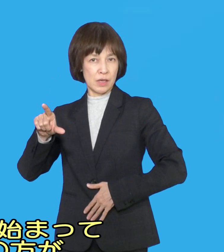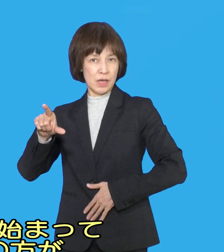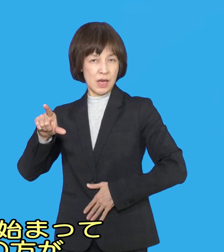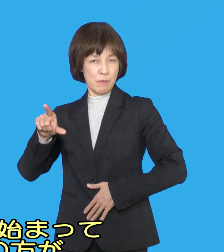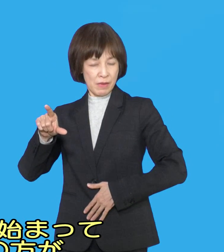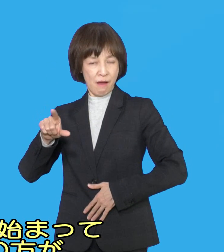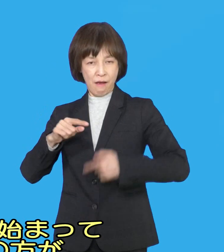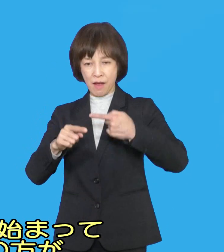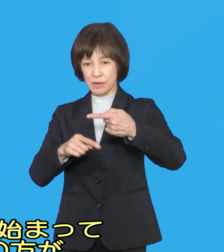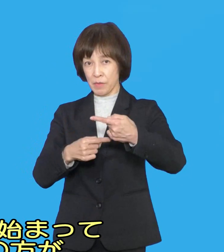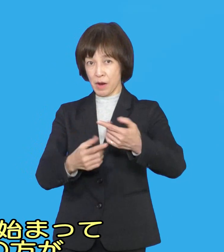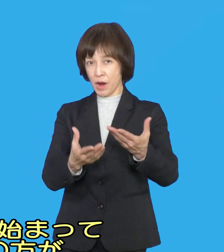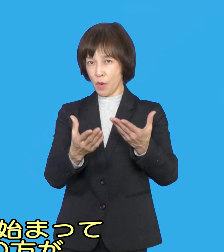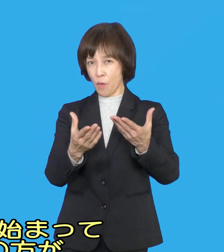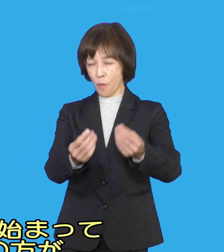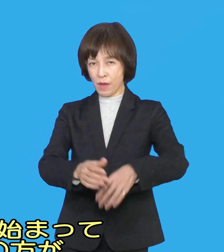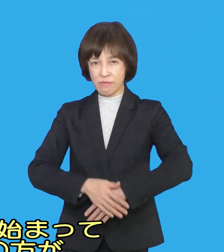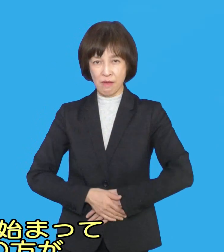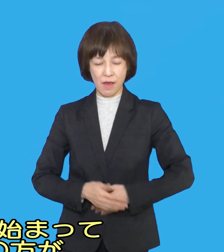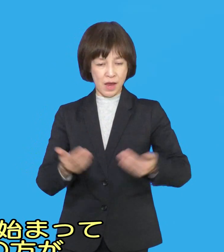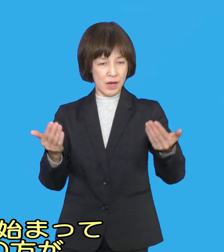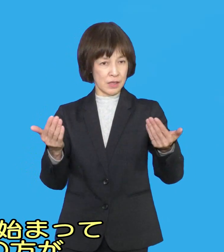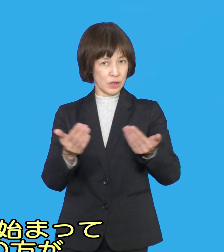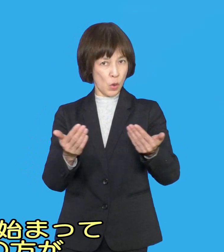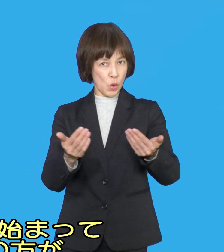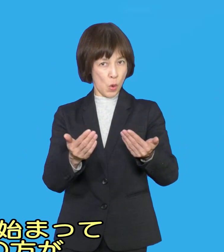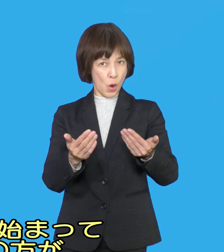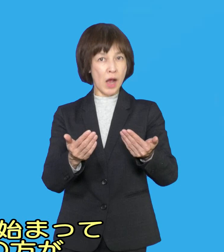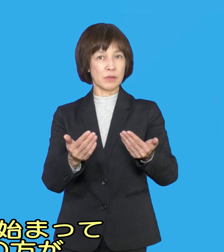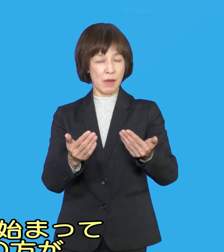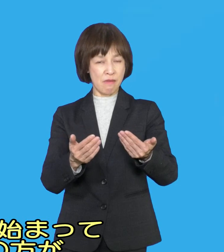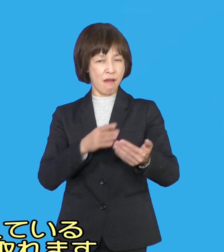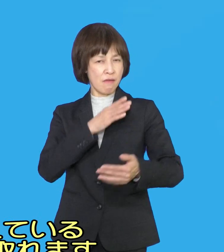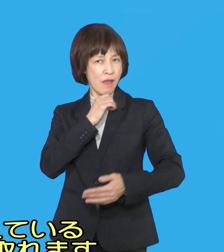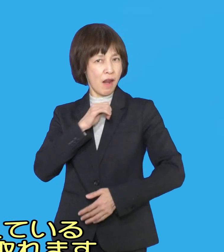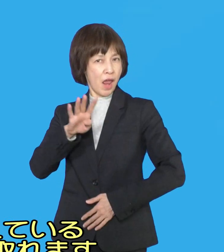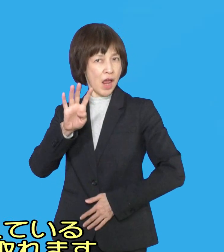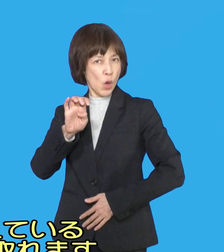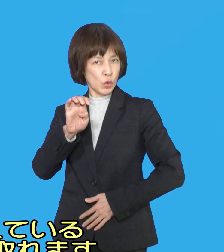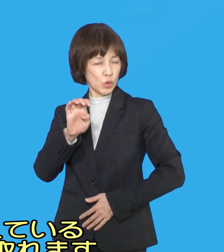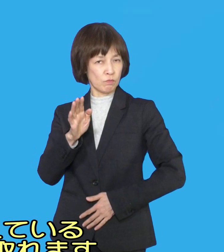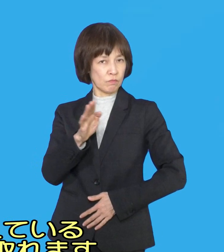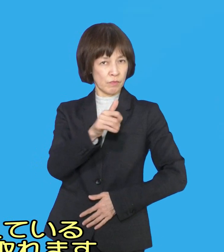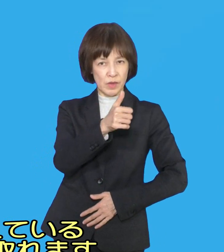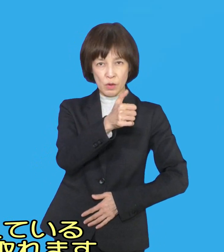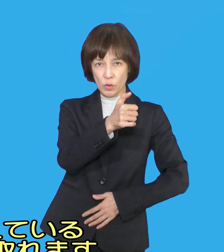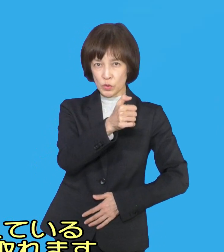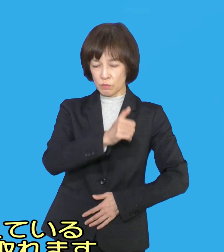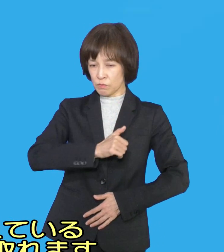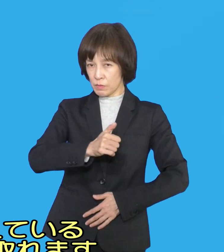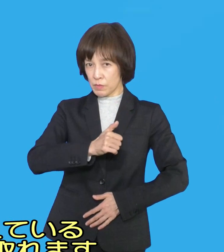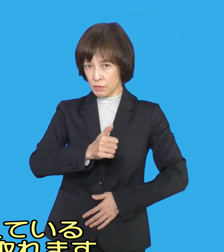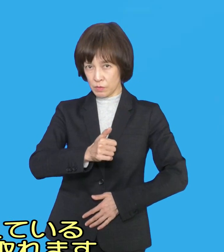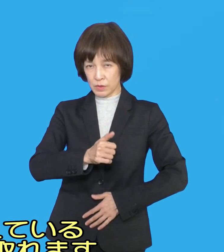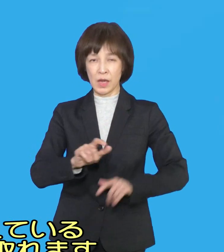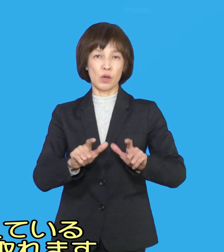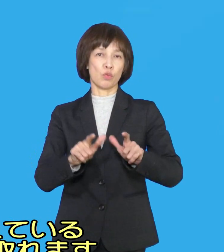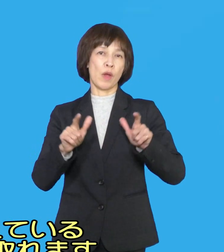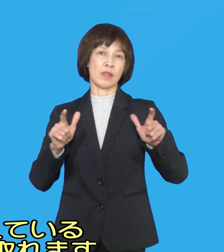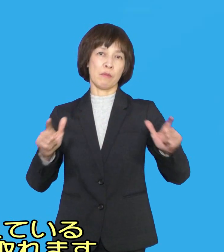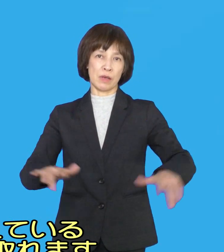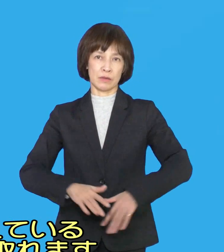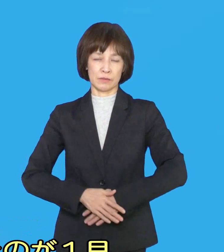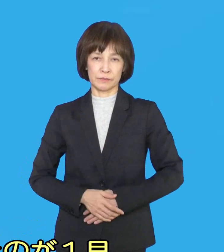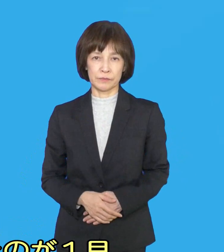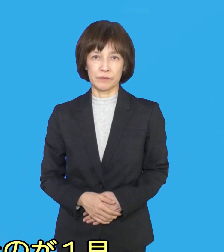再び年始で仕事が始まってですね、40代、50代、働き盛りの方が、ここ数日では増えているという状況が見